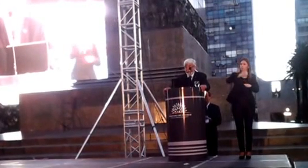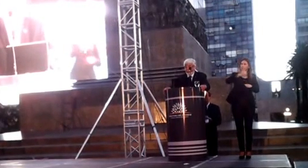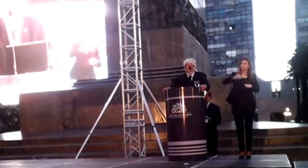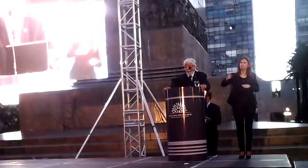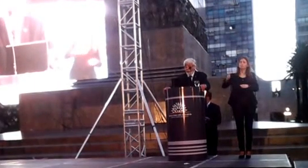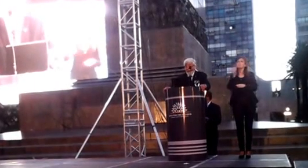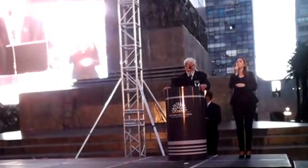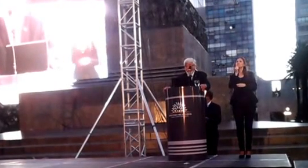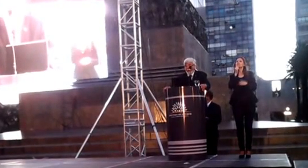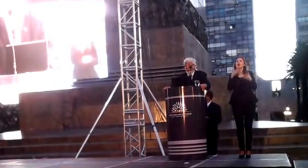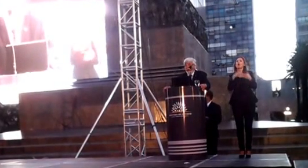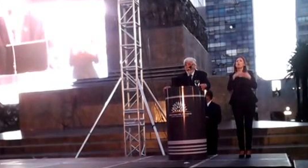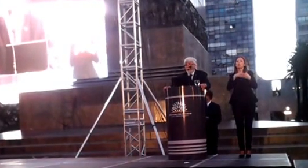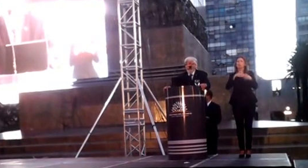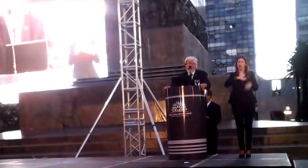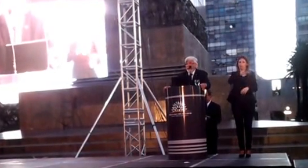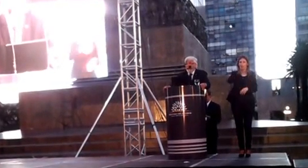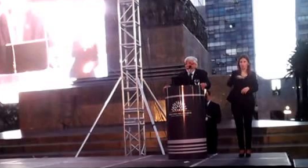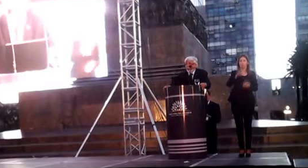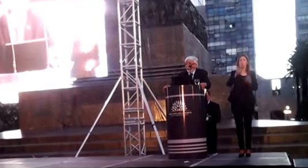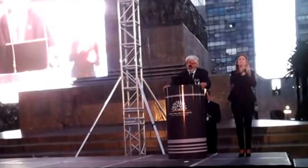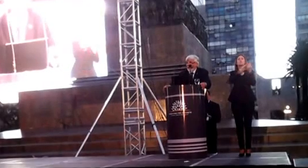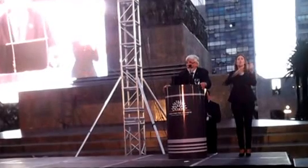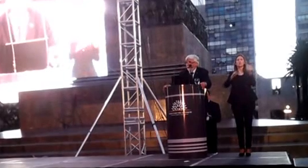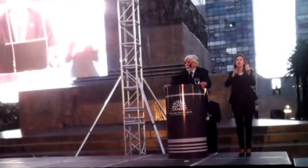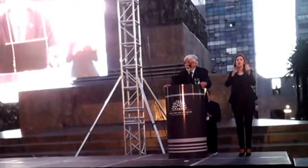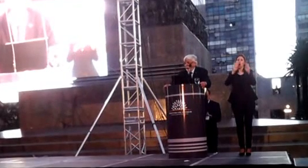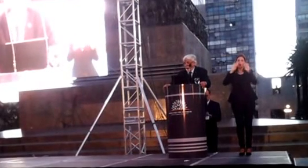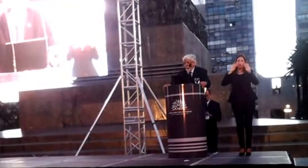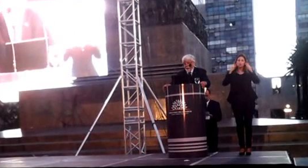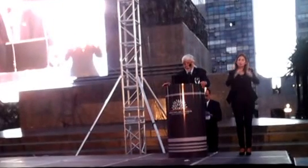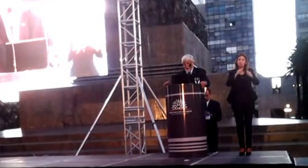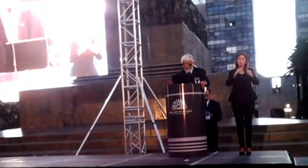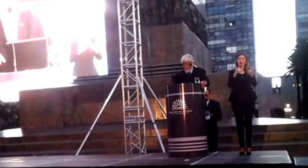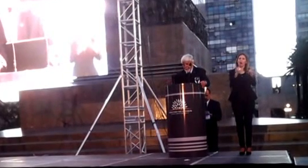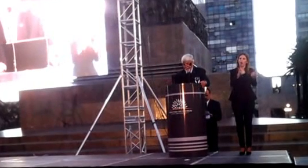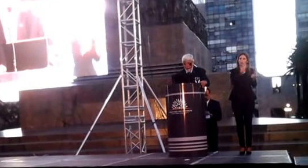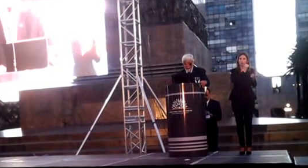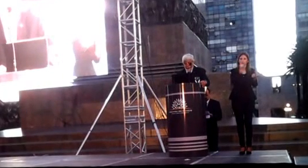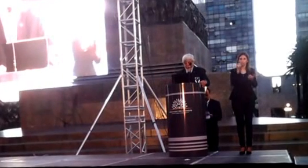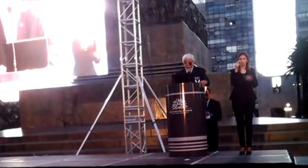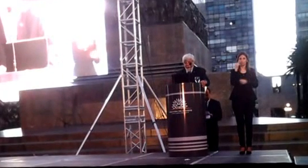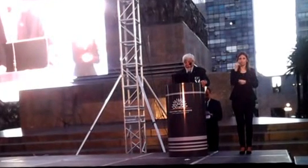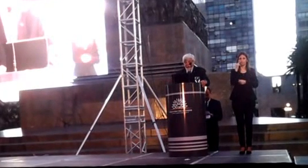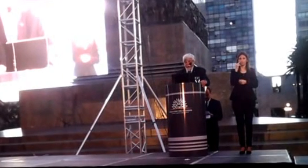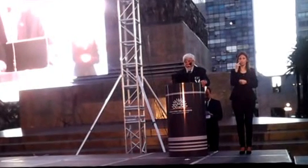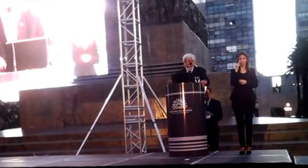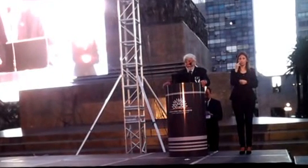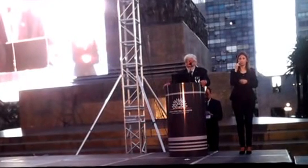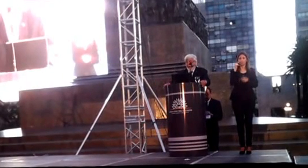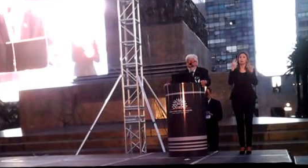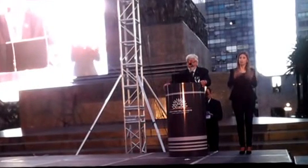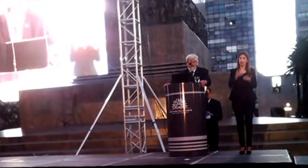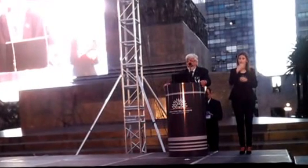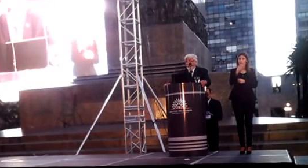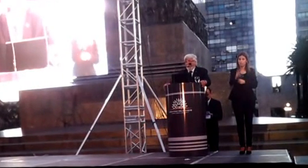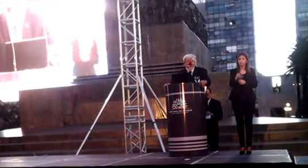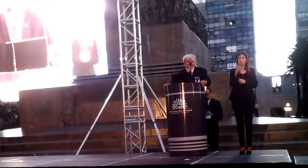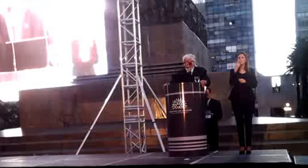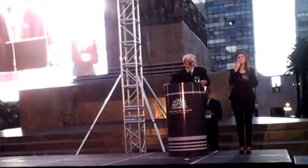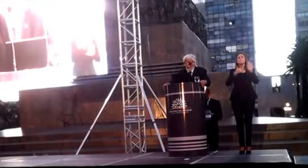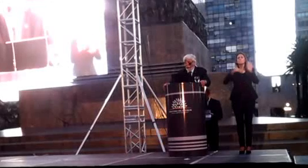comunitarios, en un modelo orientado a la solución de problemas. Esto significa